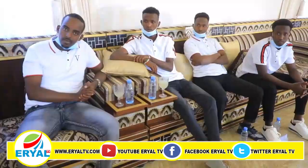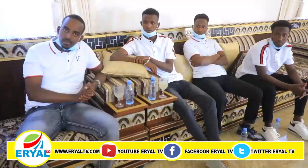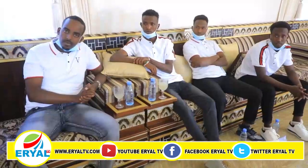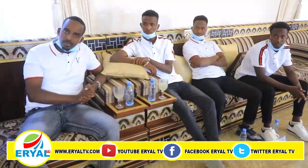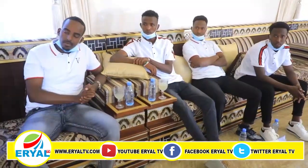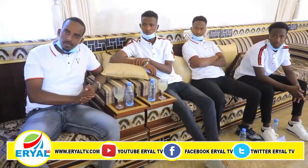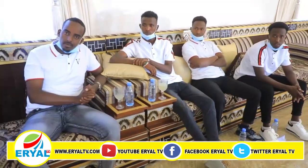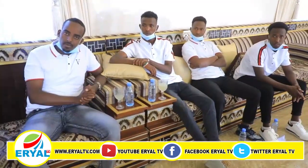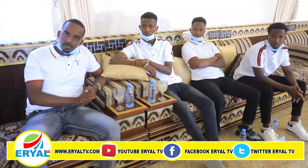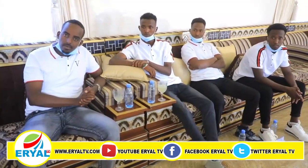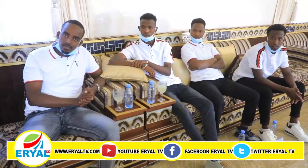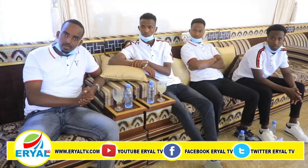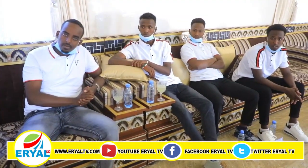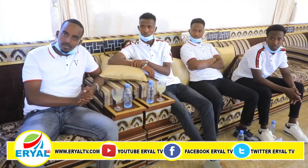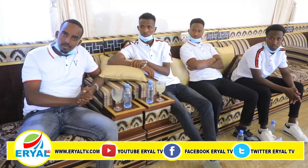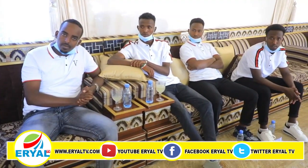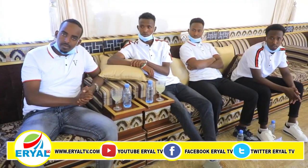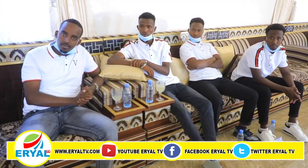yeeshay.